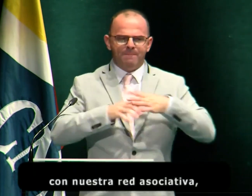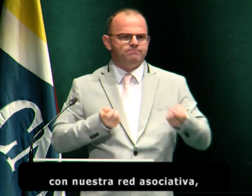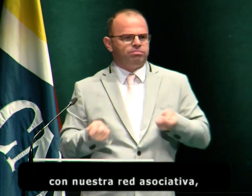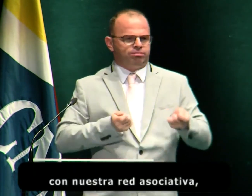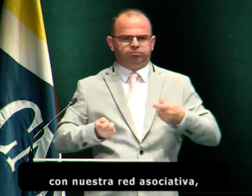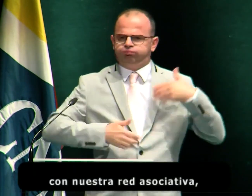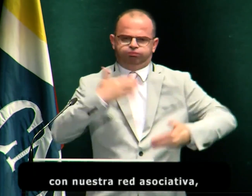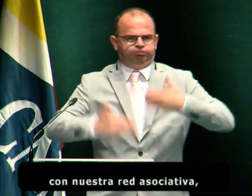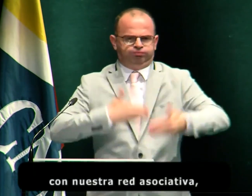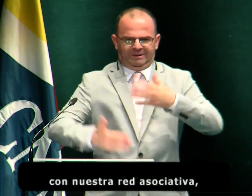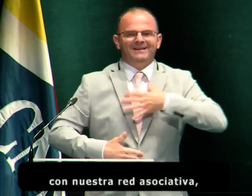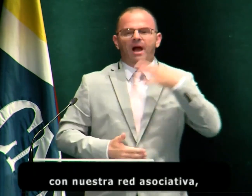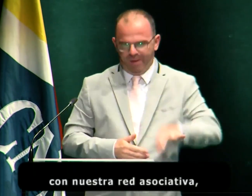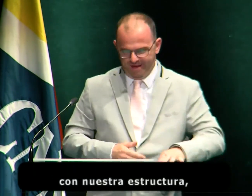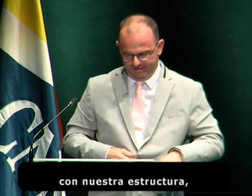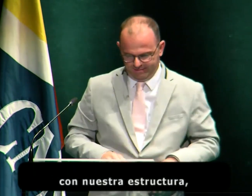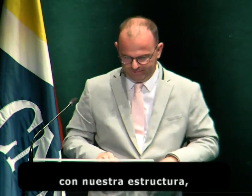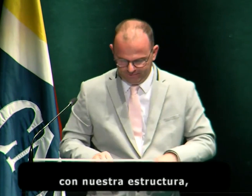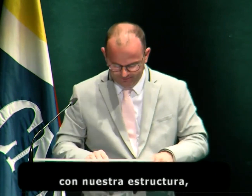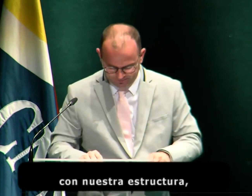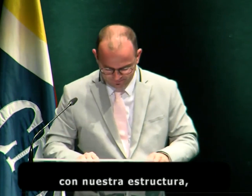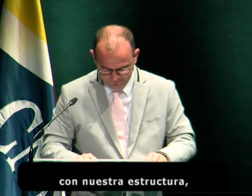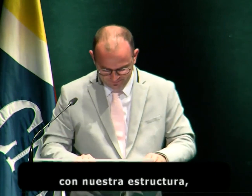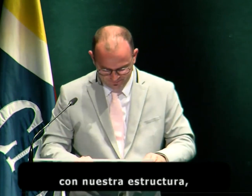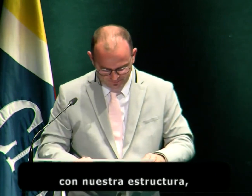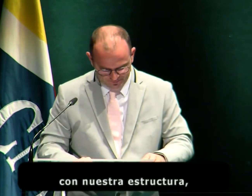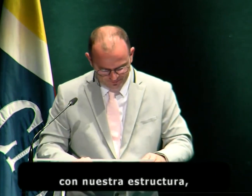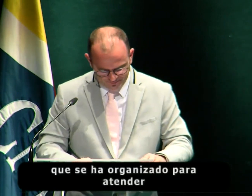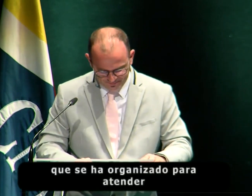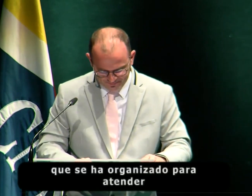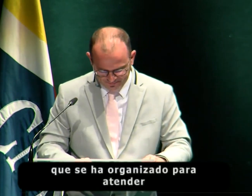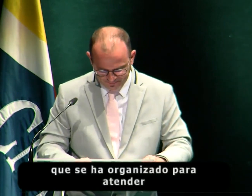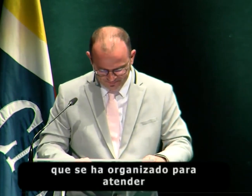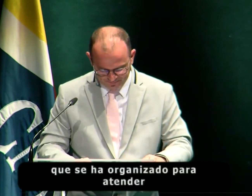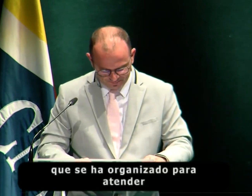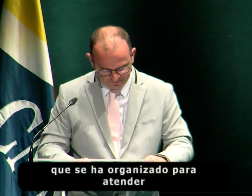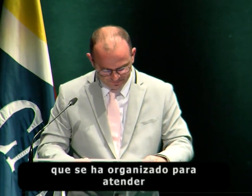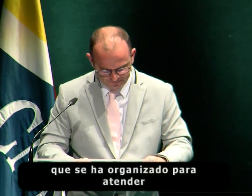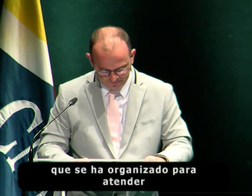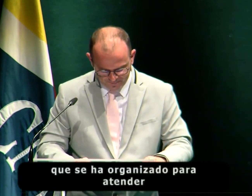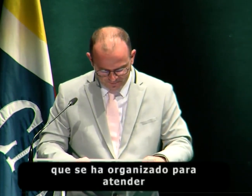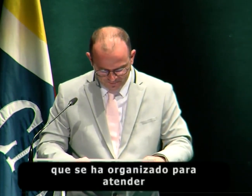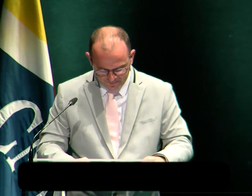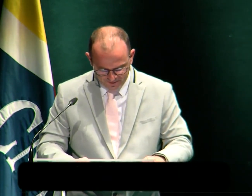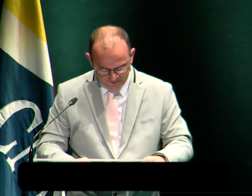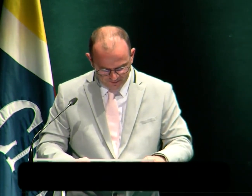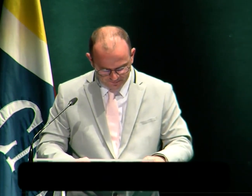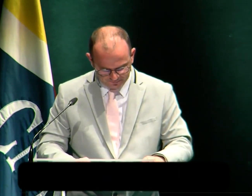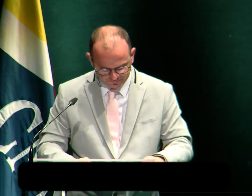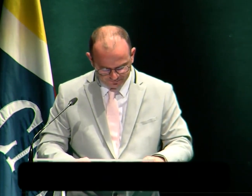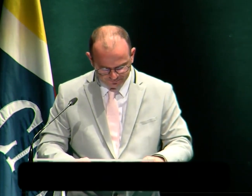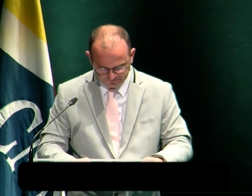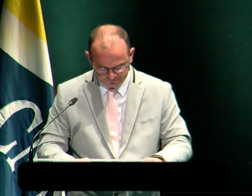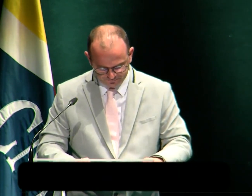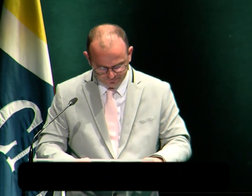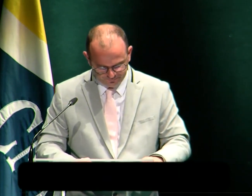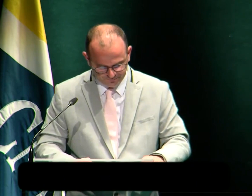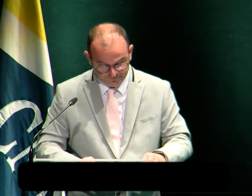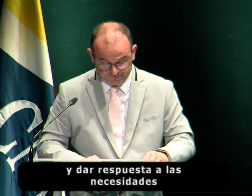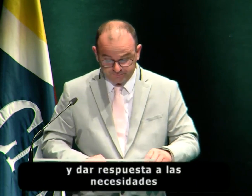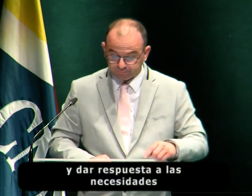todas las necesidades de todas las personas sordas. Nos hemos unido y hemos demostrado que somos capaces de hacerlo.